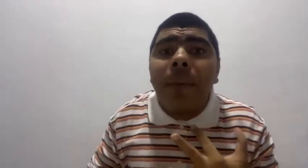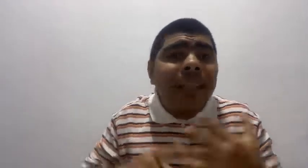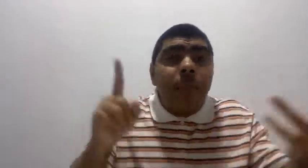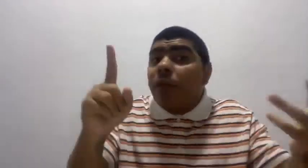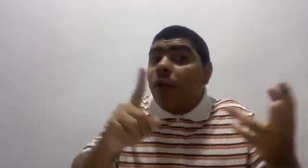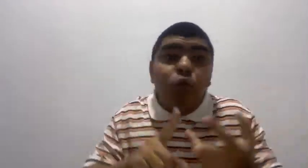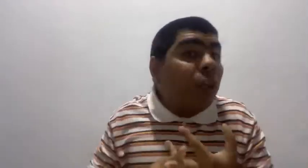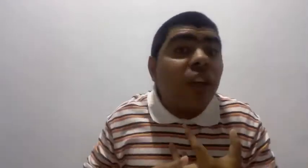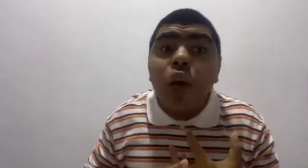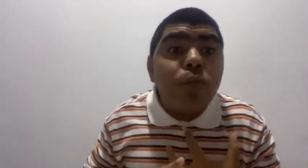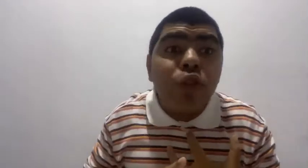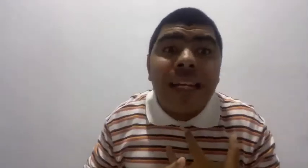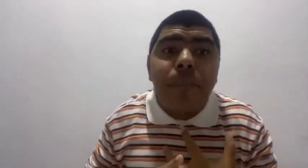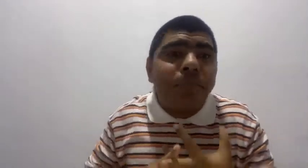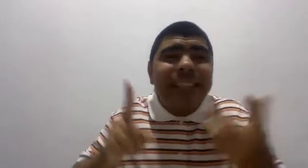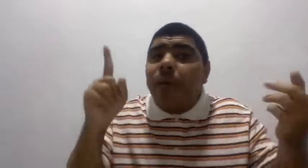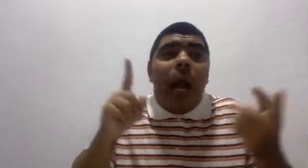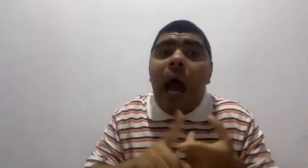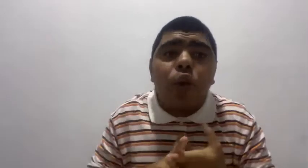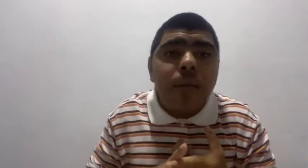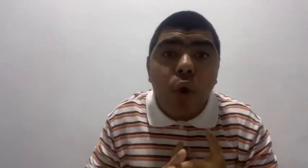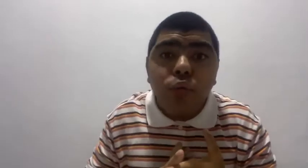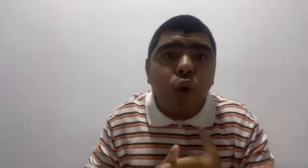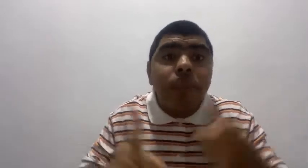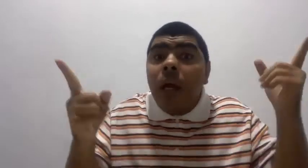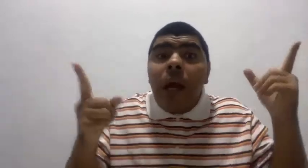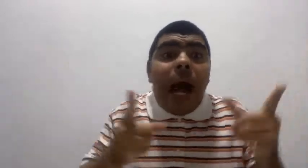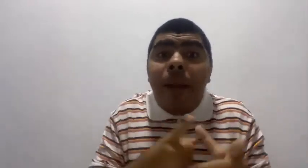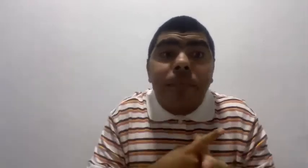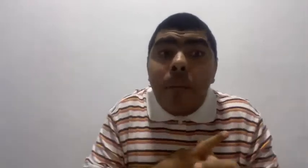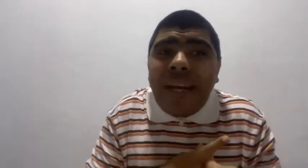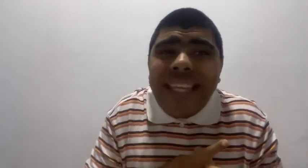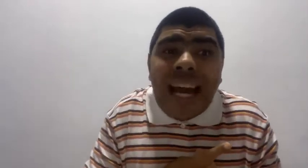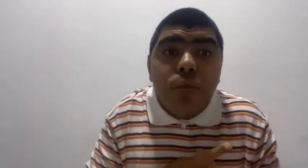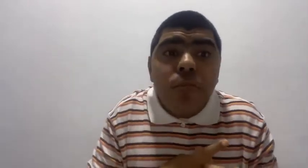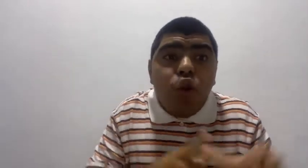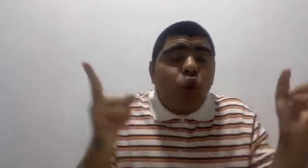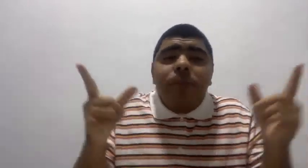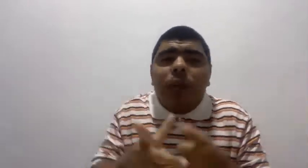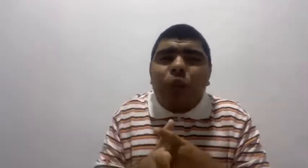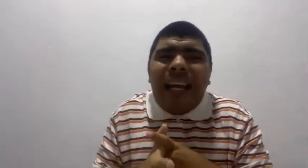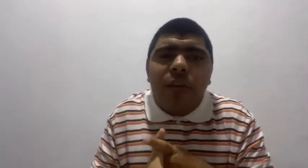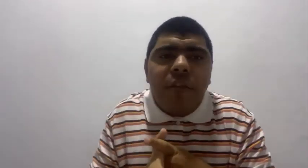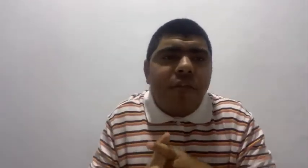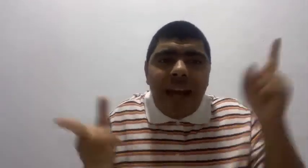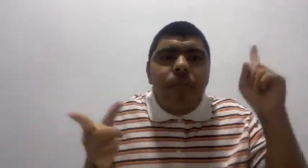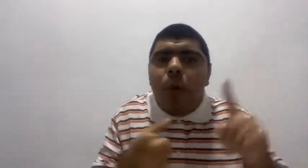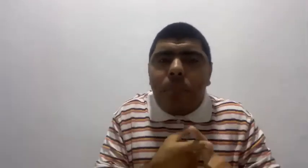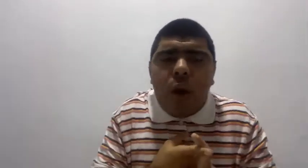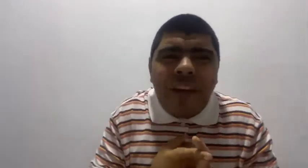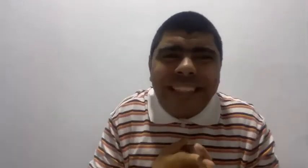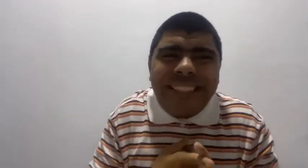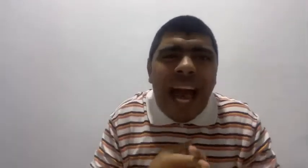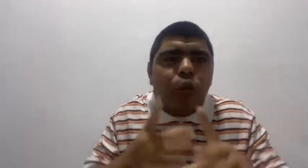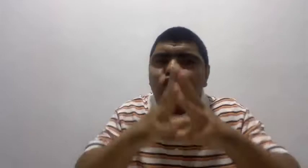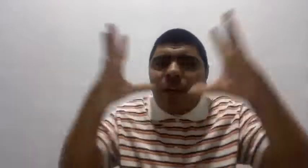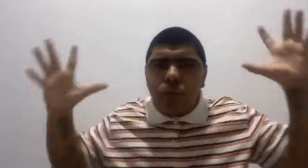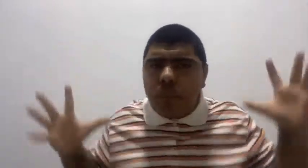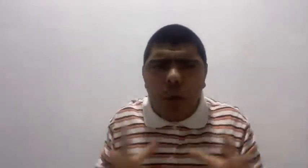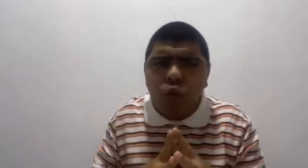vidas, hicieron muchas campañas, viajaron el mundo. Amén. Predicaron mucho, sanaron enfermos, profetizaron, se cumplió muchas de